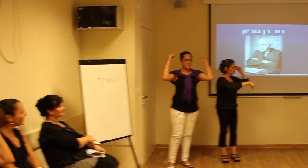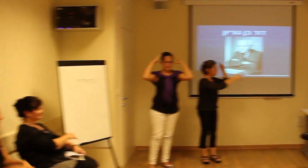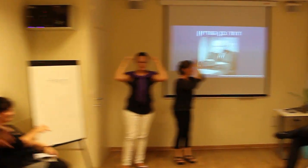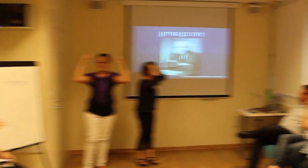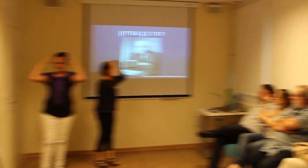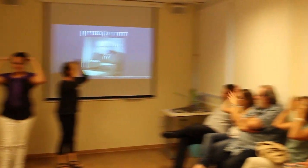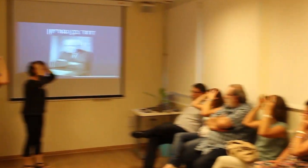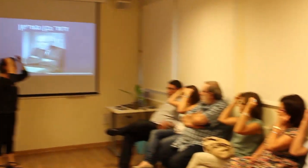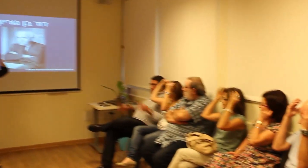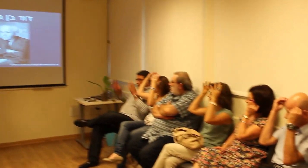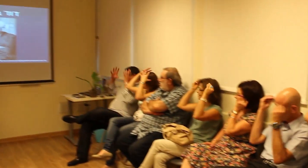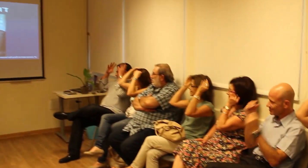איתנו?